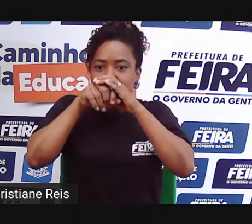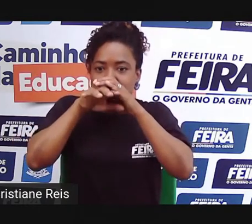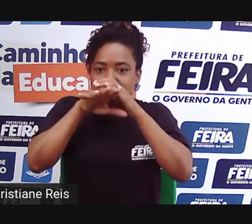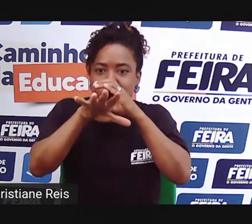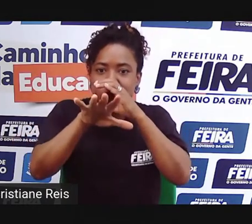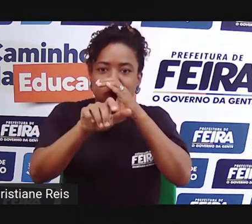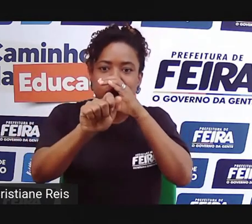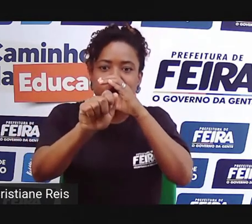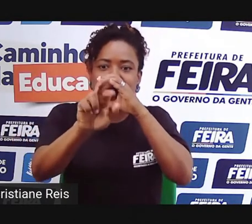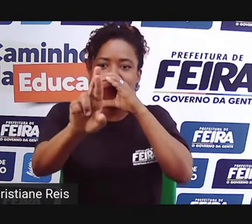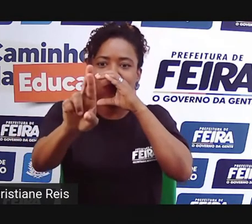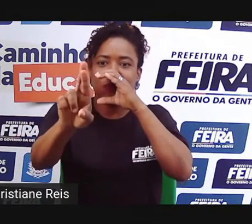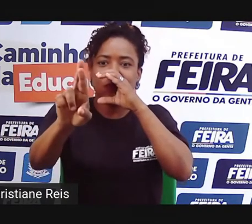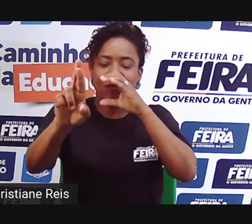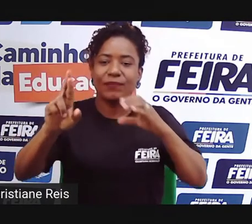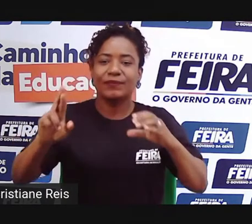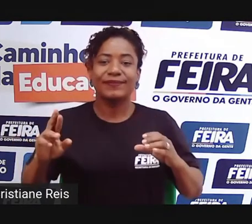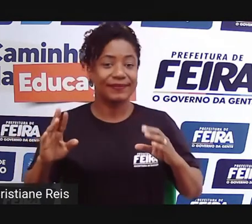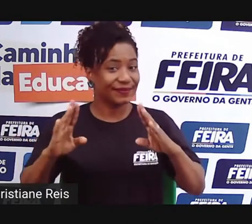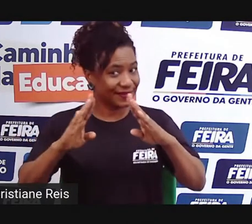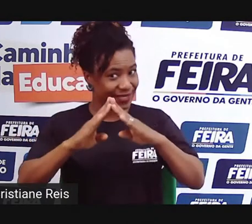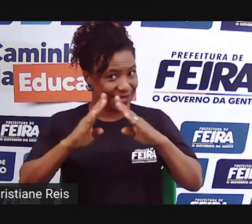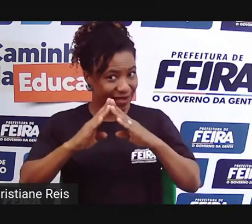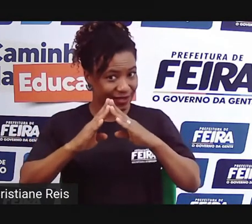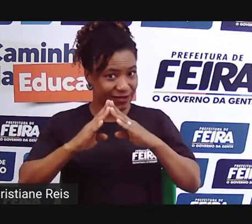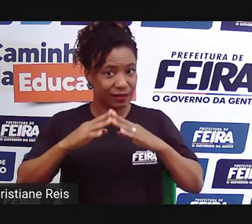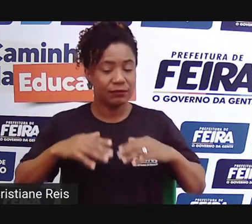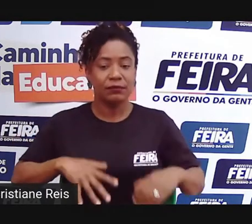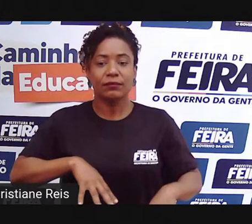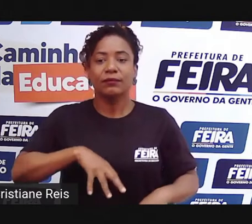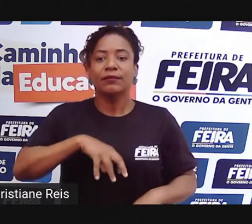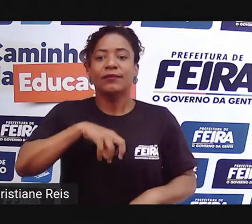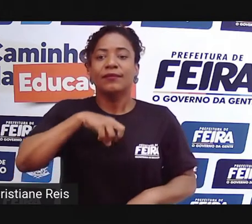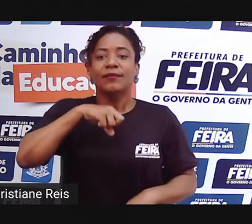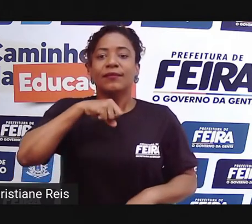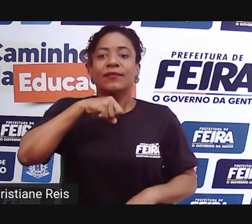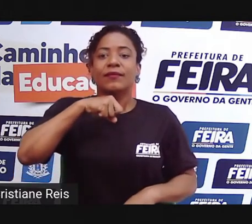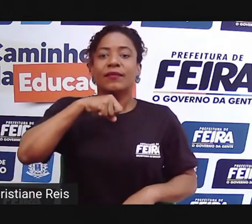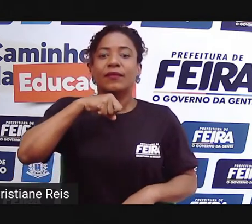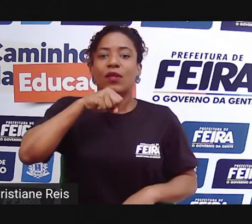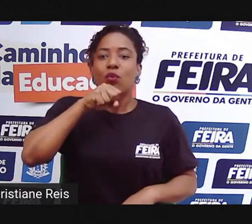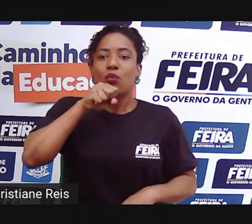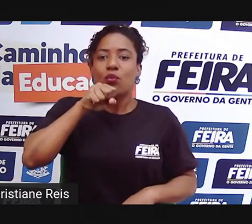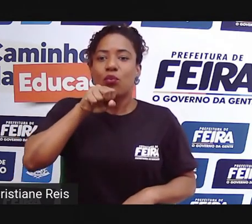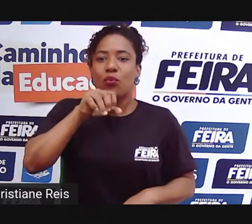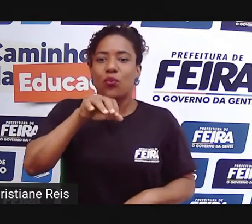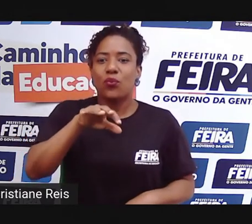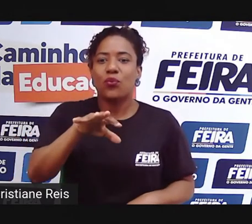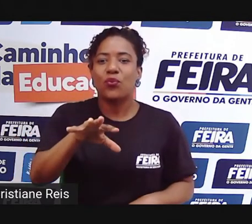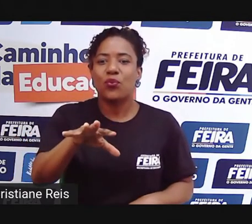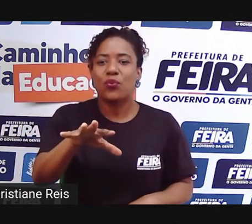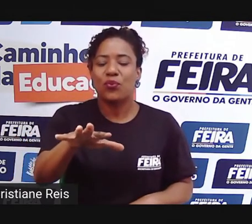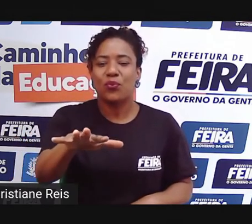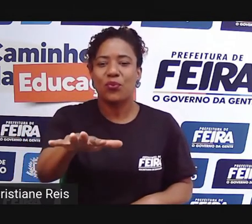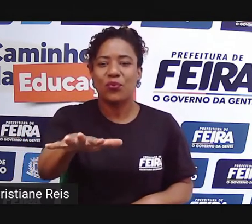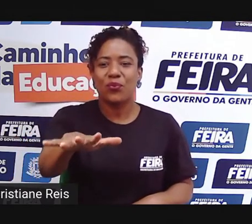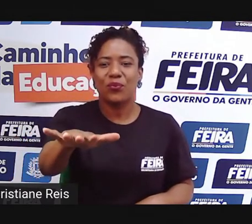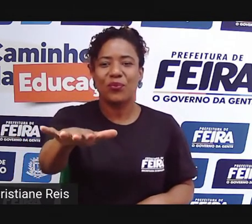fazer aí de casa, tá? Enche o pulmão e assopra.